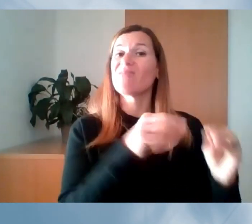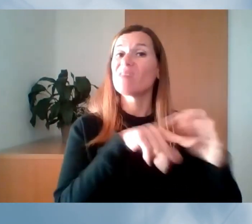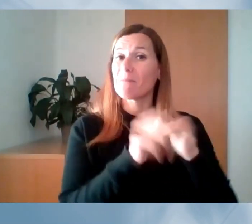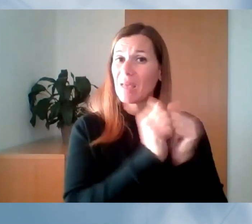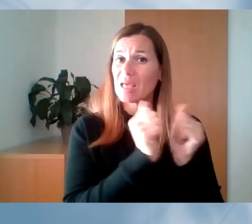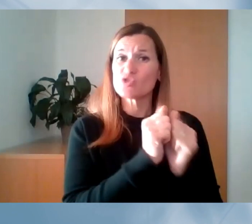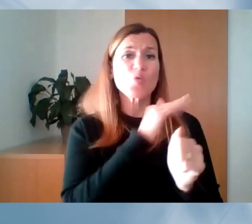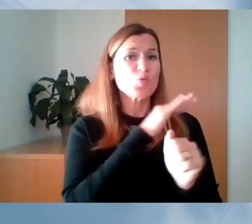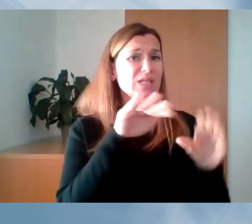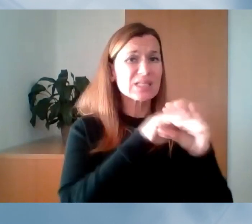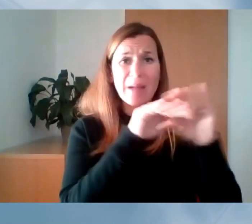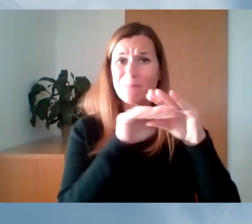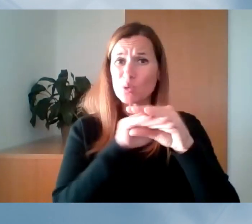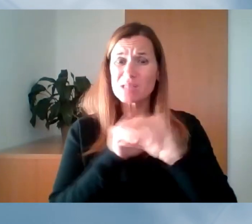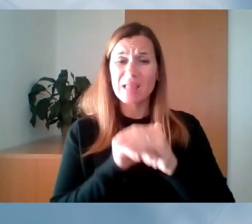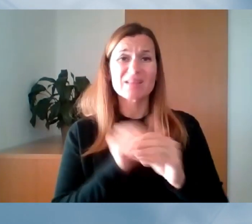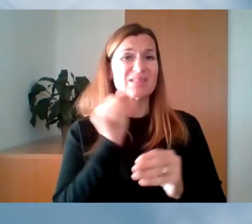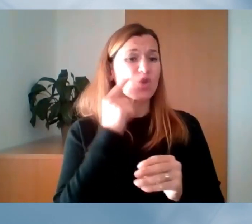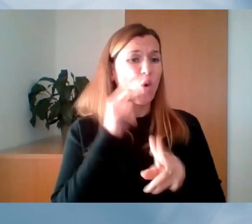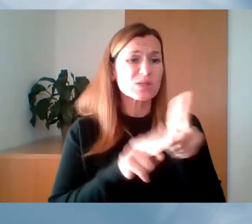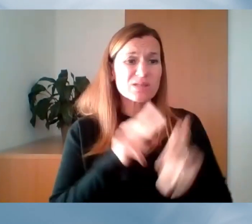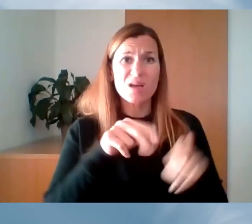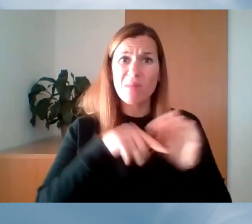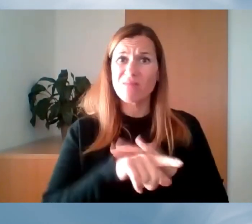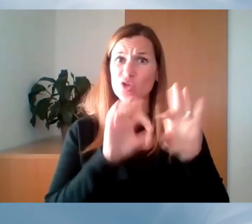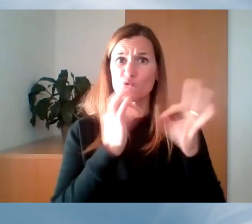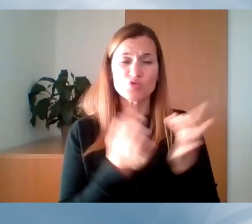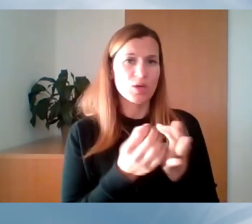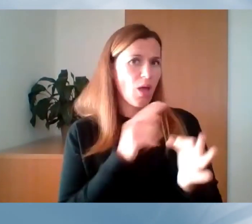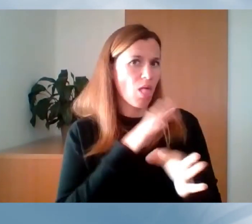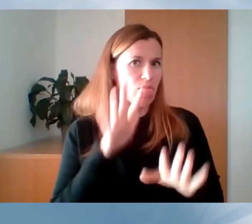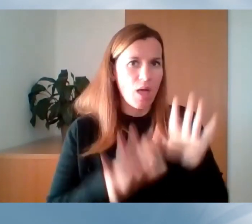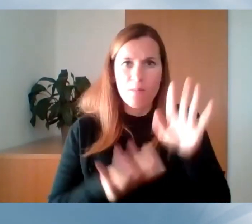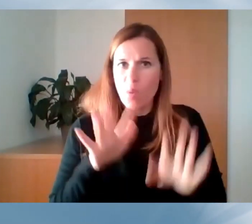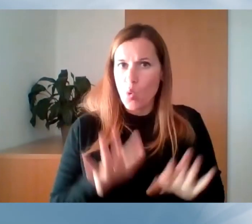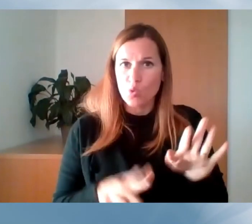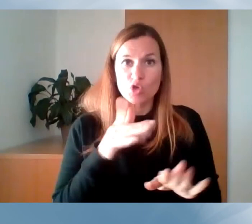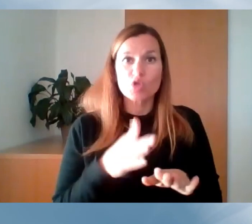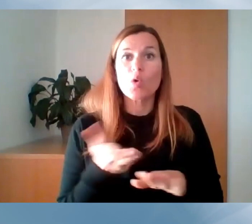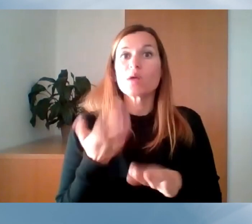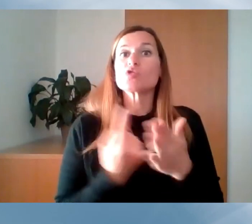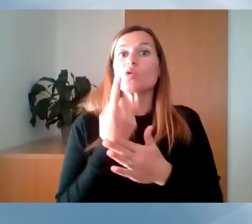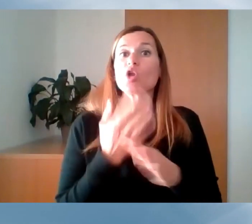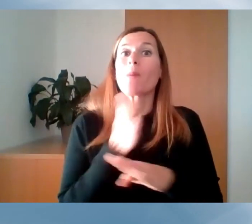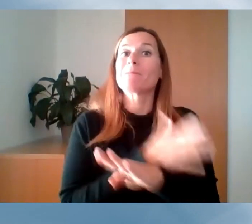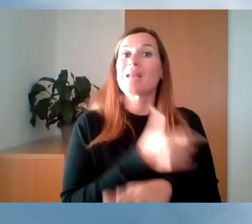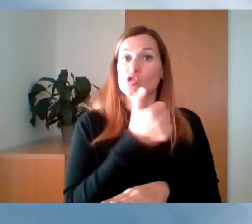mestu, vsi zaposleni, da je bila oskrba v družini nemogoča, teh 150 let.